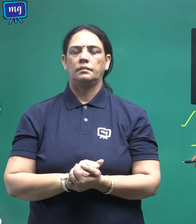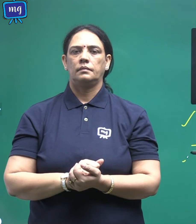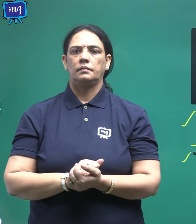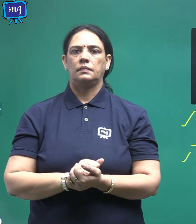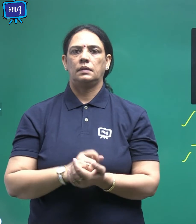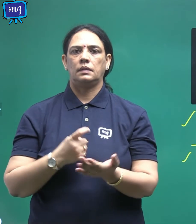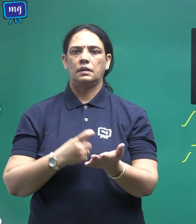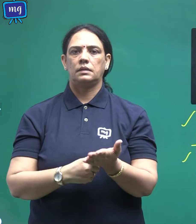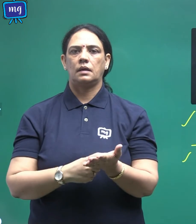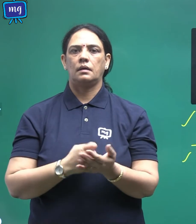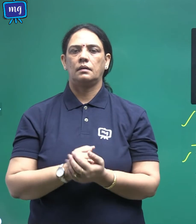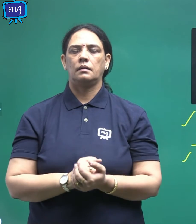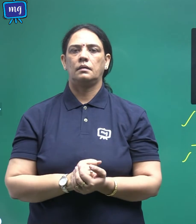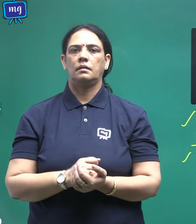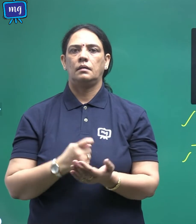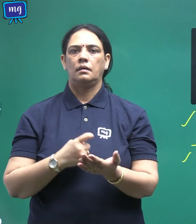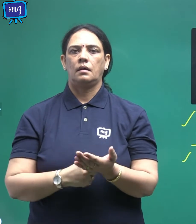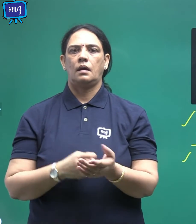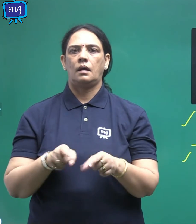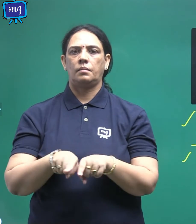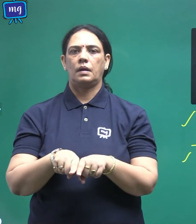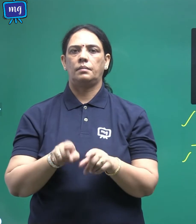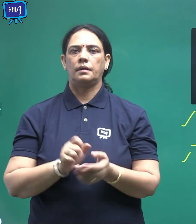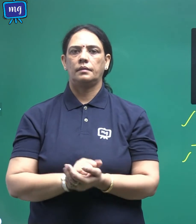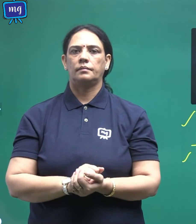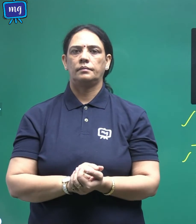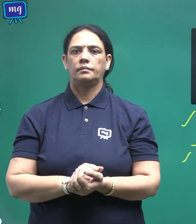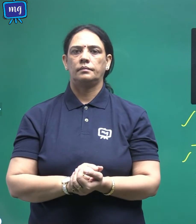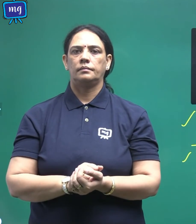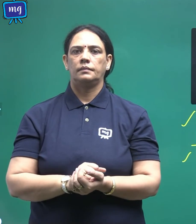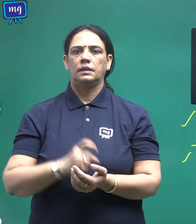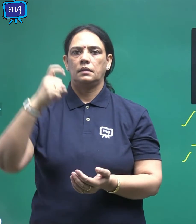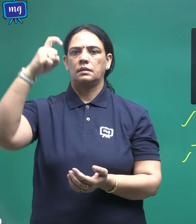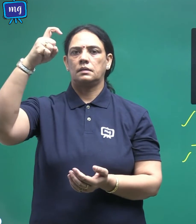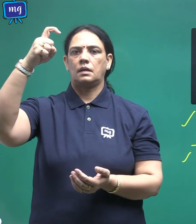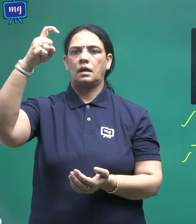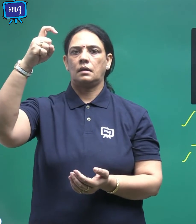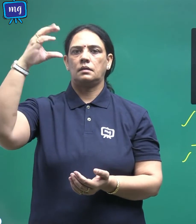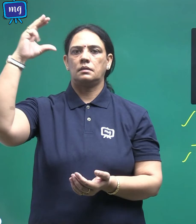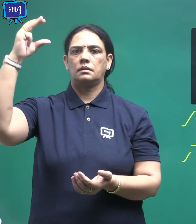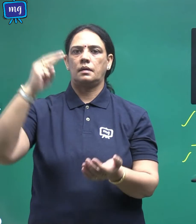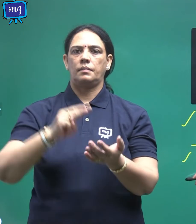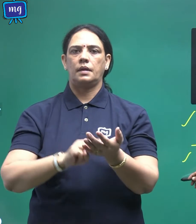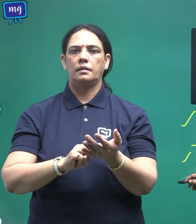त्रिज्या r बराबर 7 सेमी,